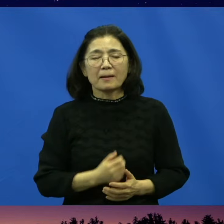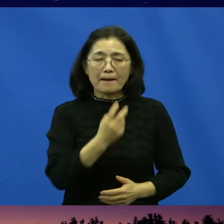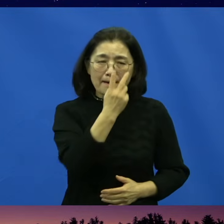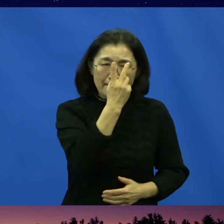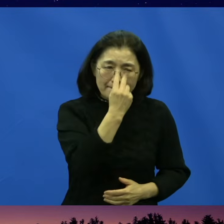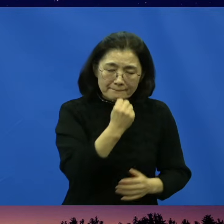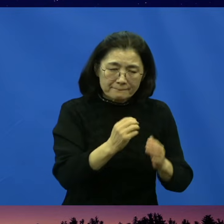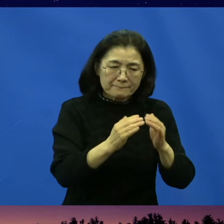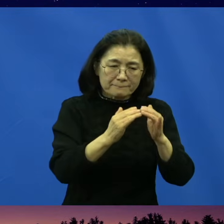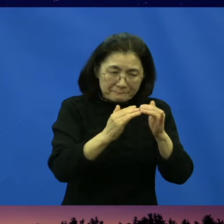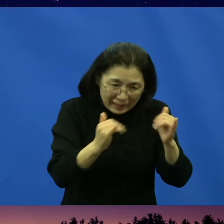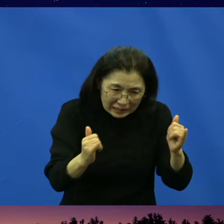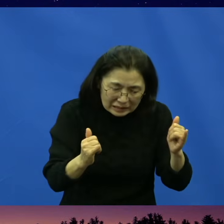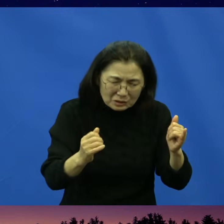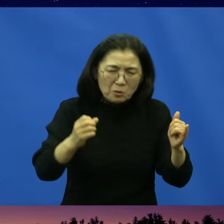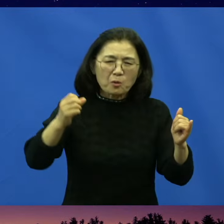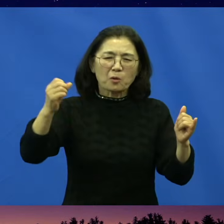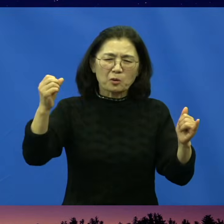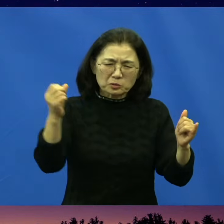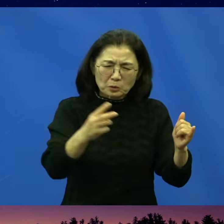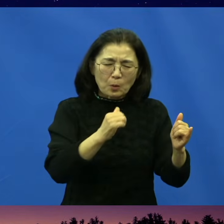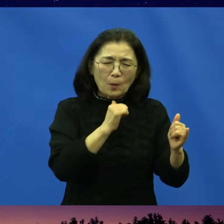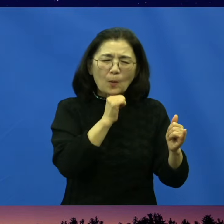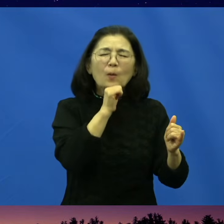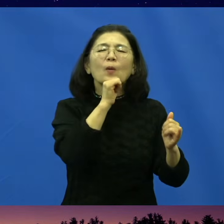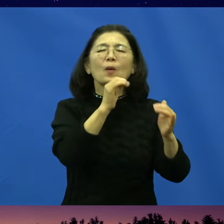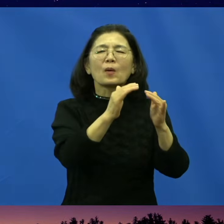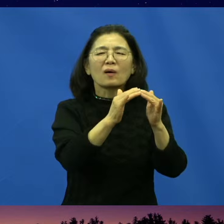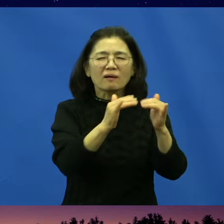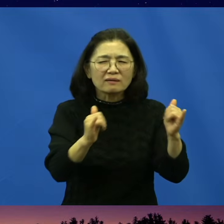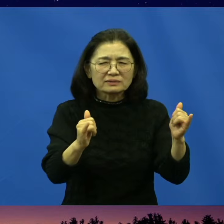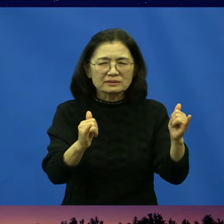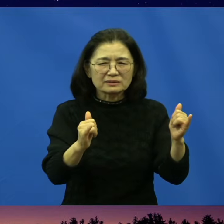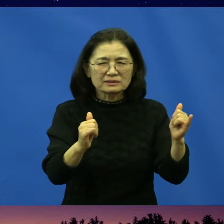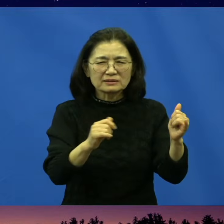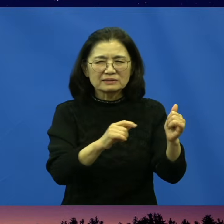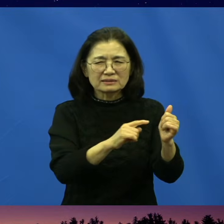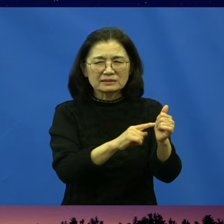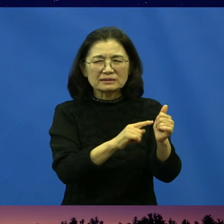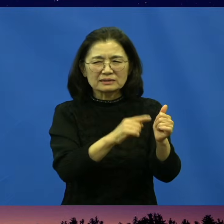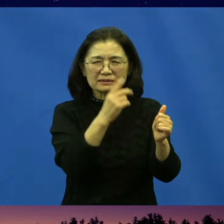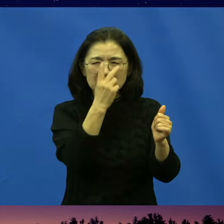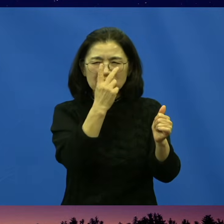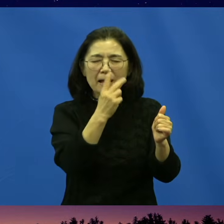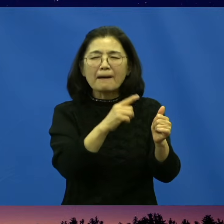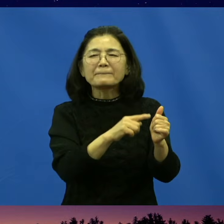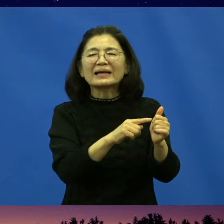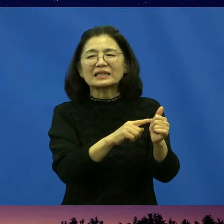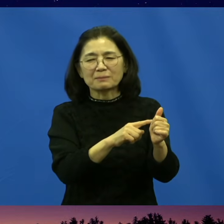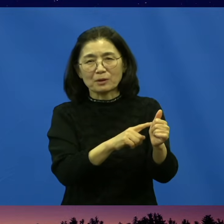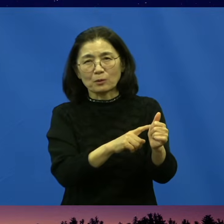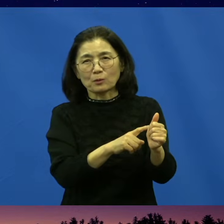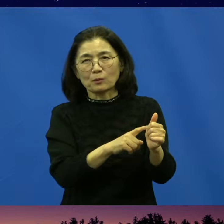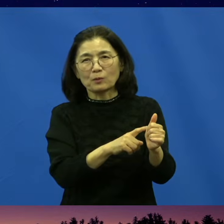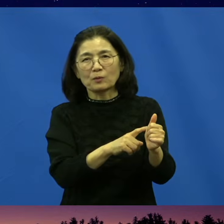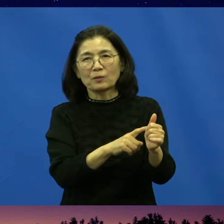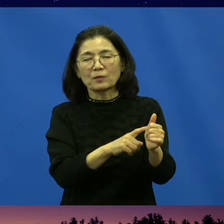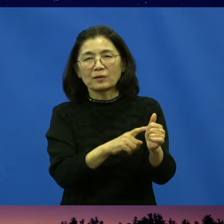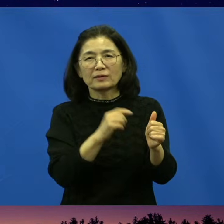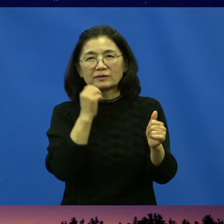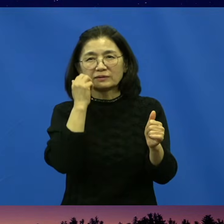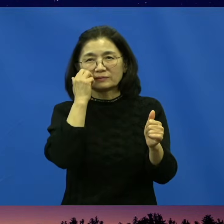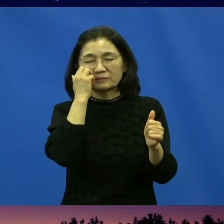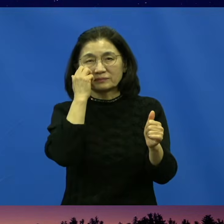맹인이면서 거지였던 바디메오는 가장 낮은 계층의 사람이었는데, 그렇지 않아도 이